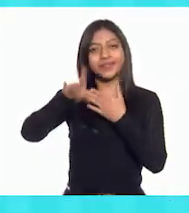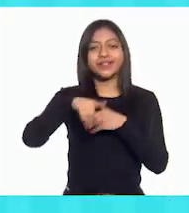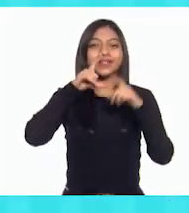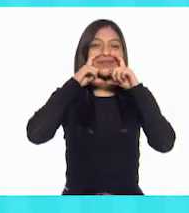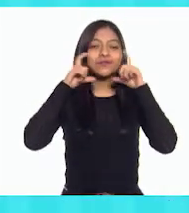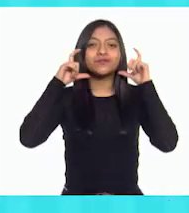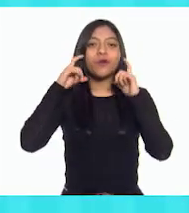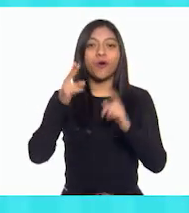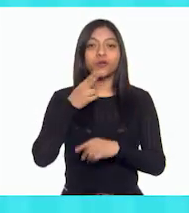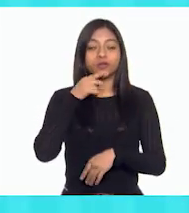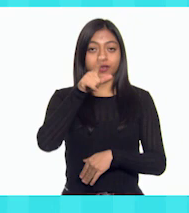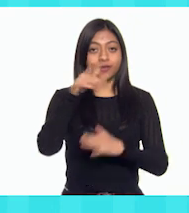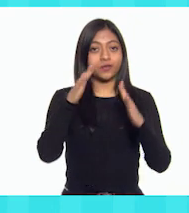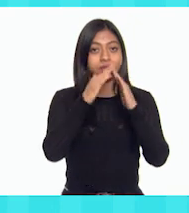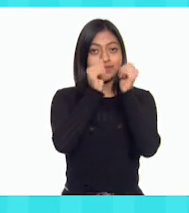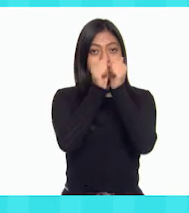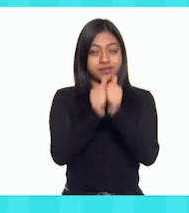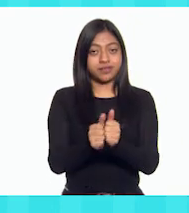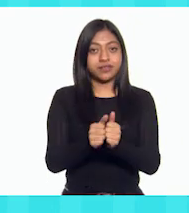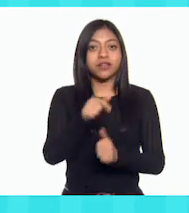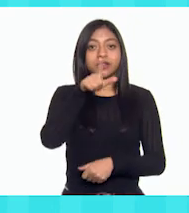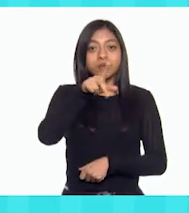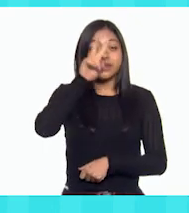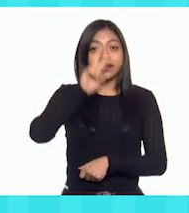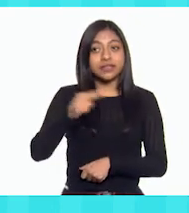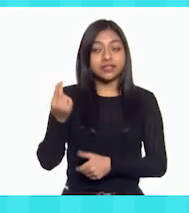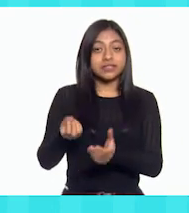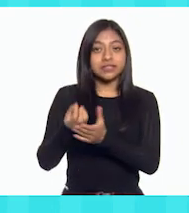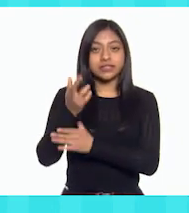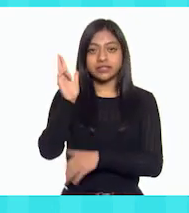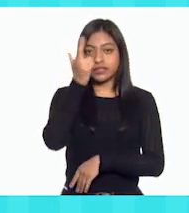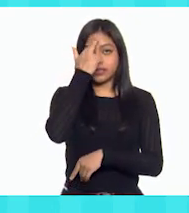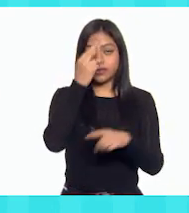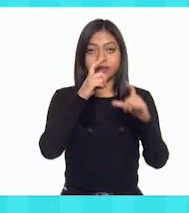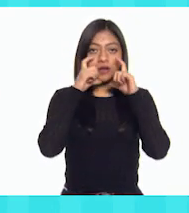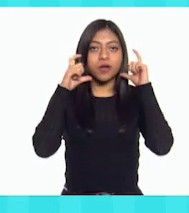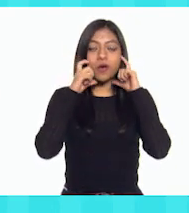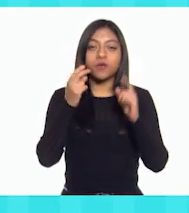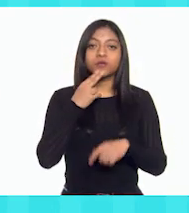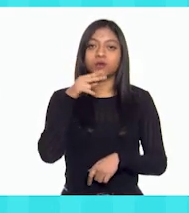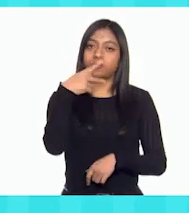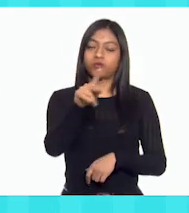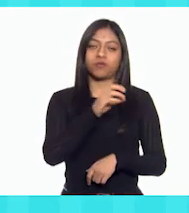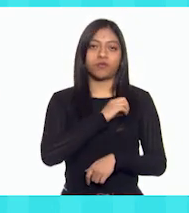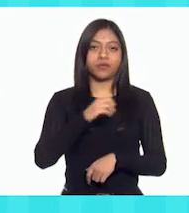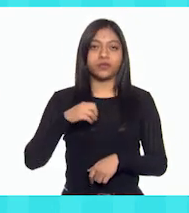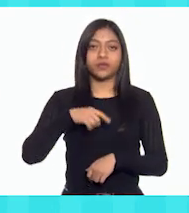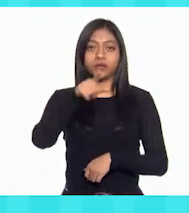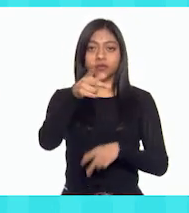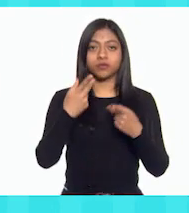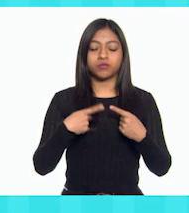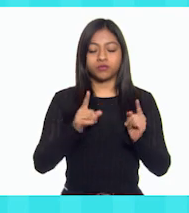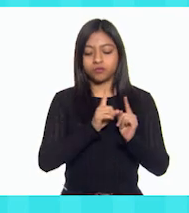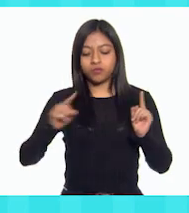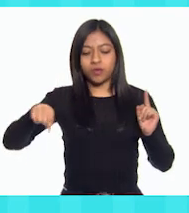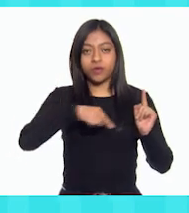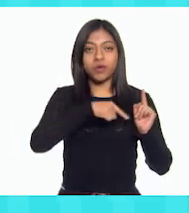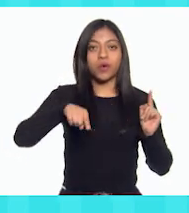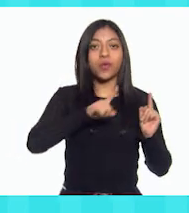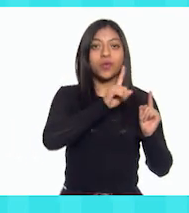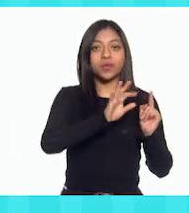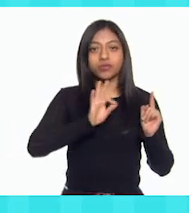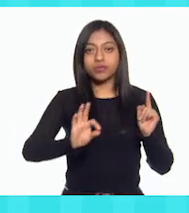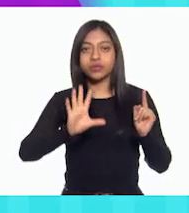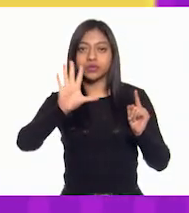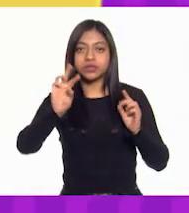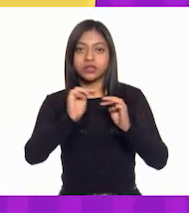Utiliza cubrebocas. No salgas de casa. Si tienes que hacerlo, recuerda que es obligatorio utilizarlo. Mantén una distancia mínima de 1,5